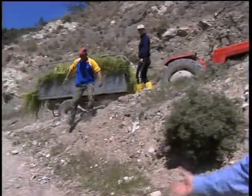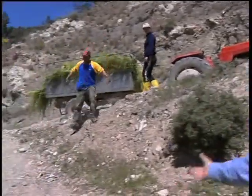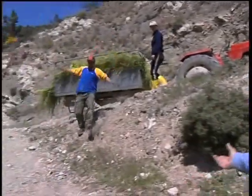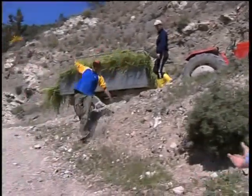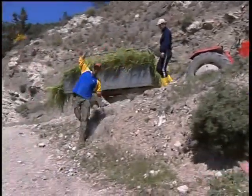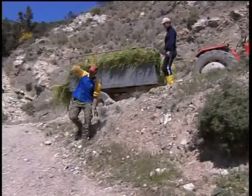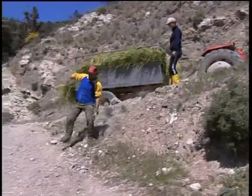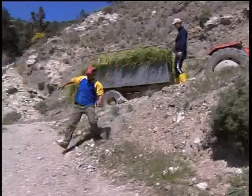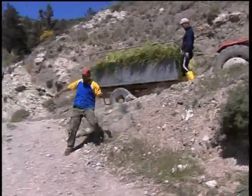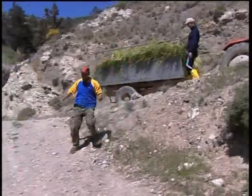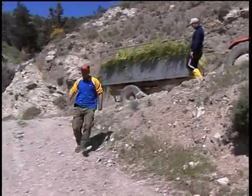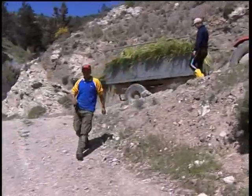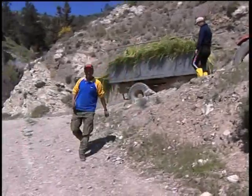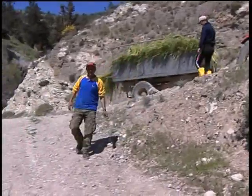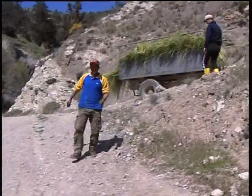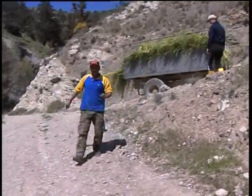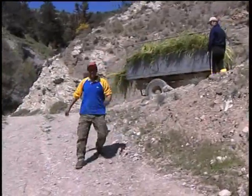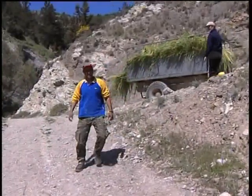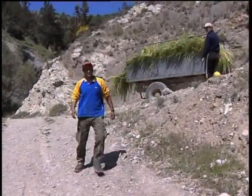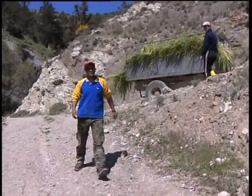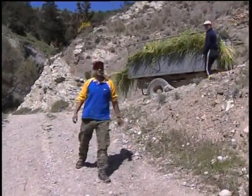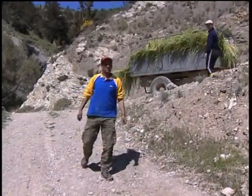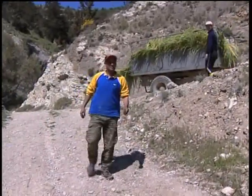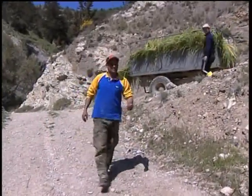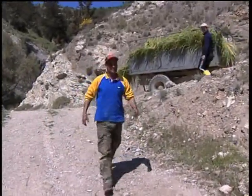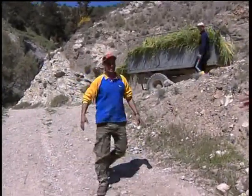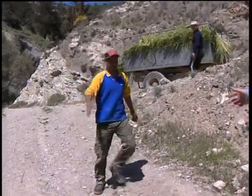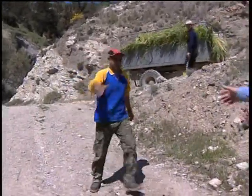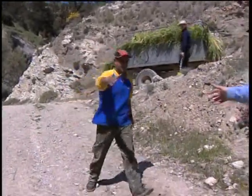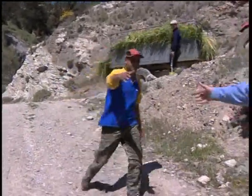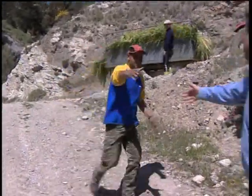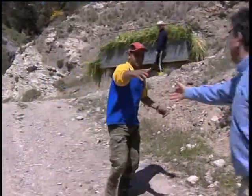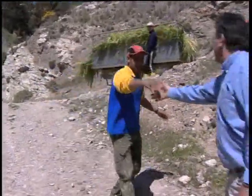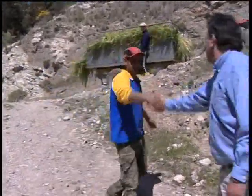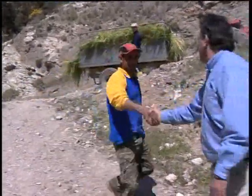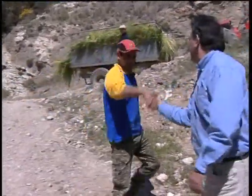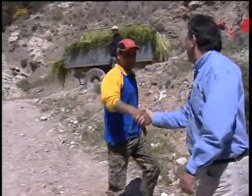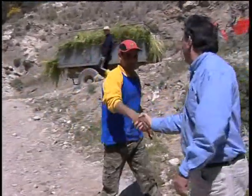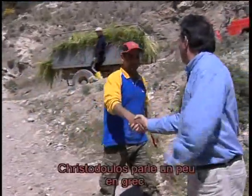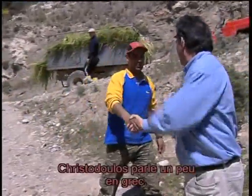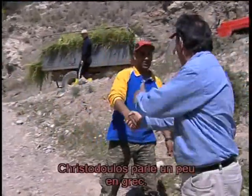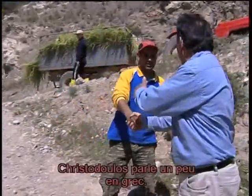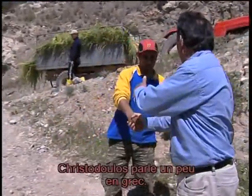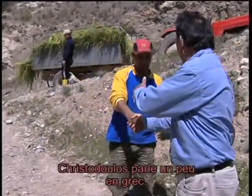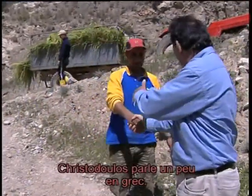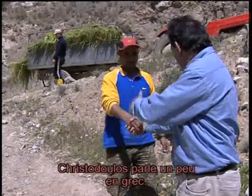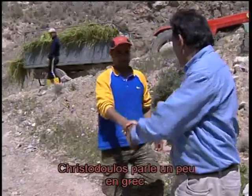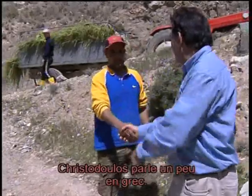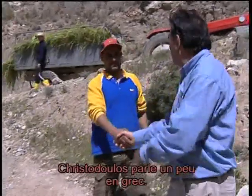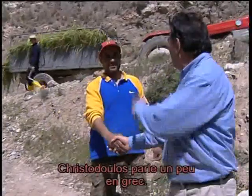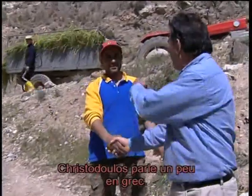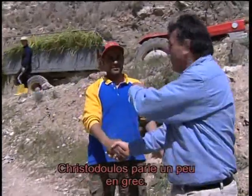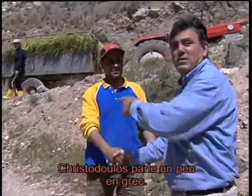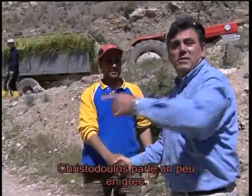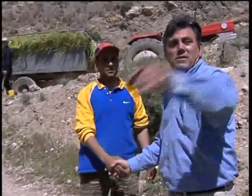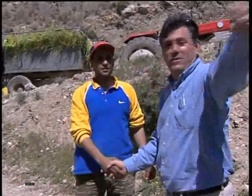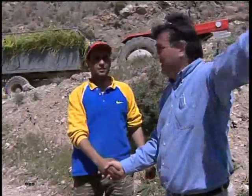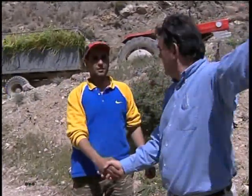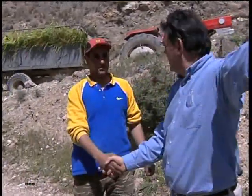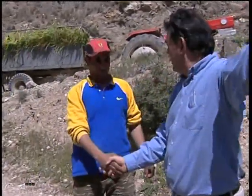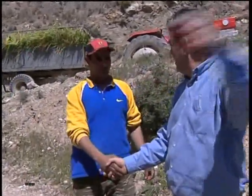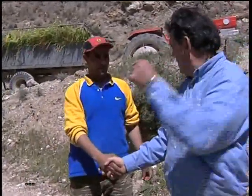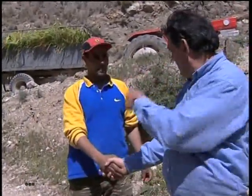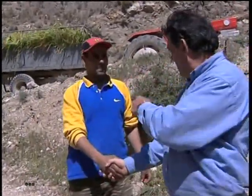Vais son » l'avez pas dit. Il question «'abri. » Qu-ce pas ça ?